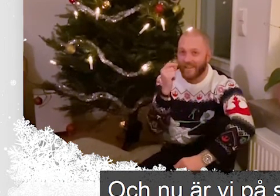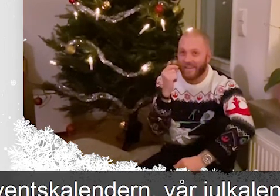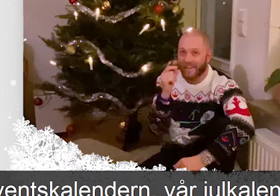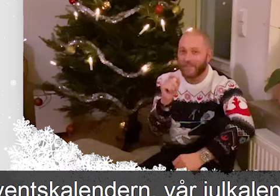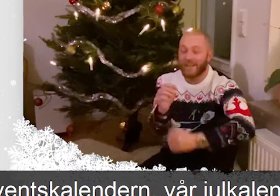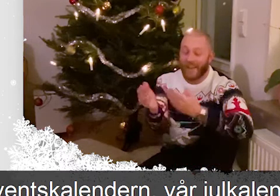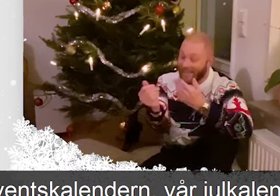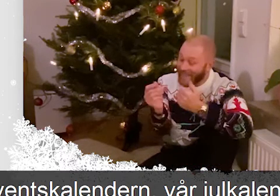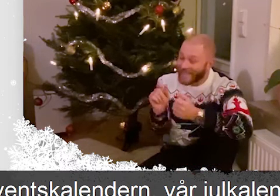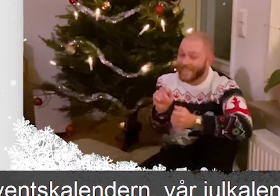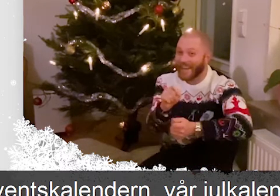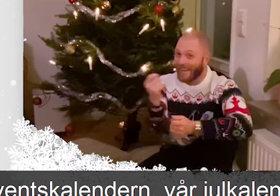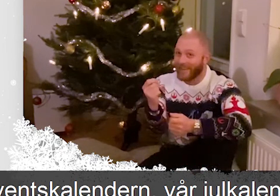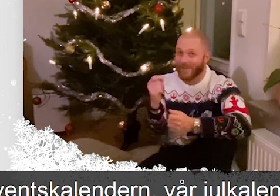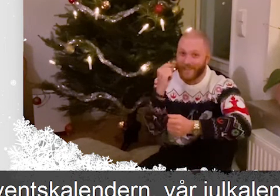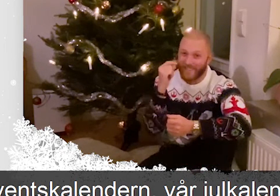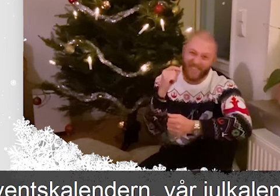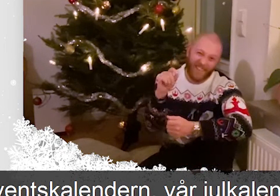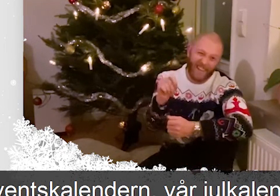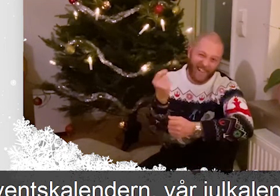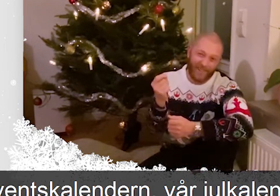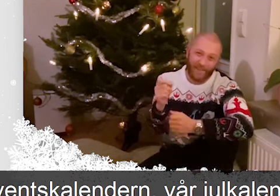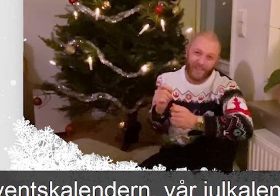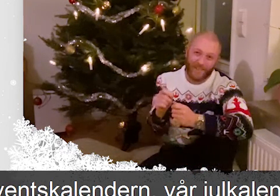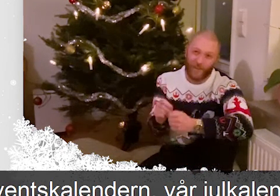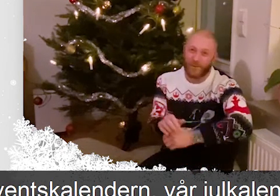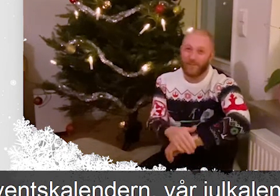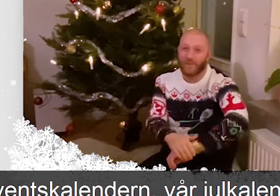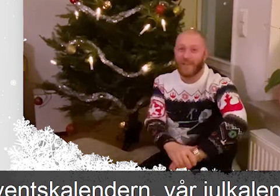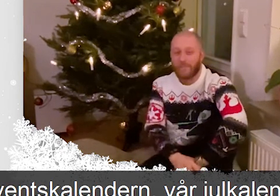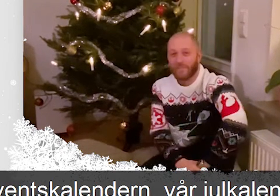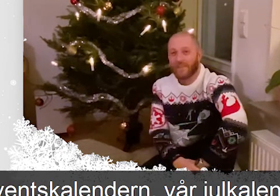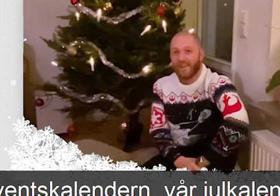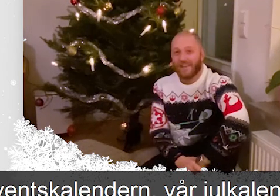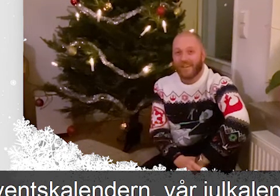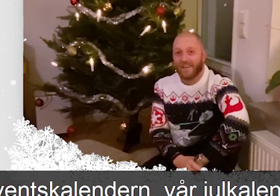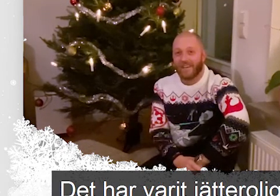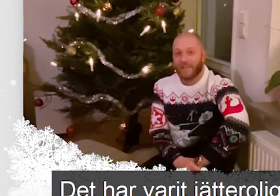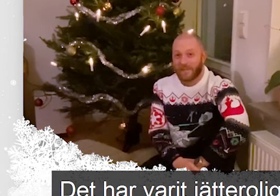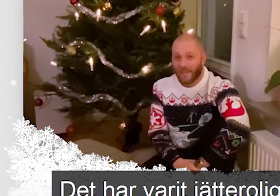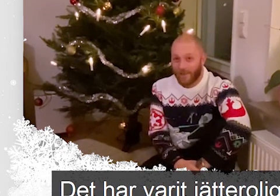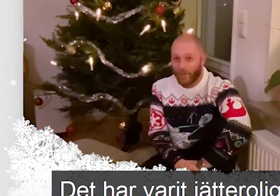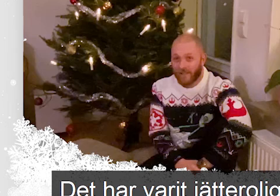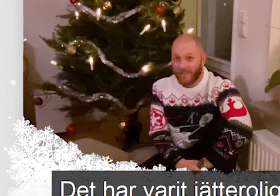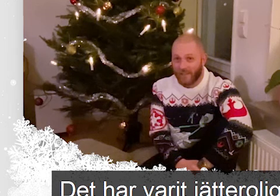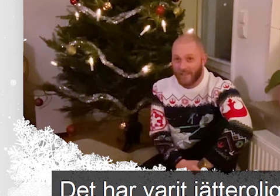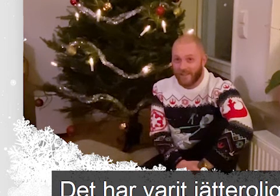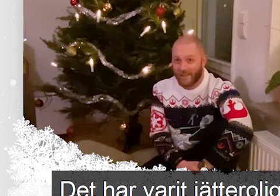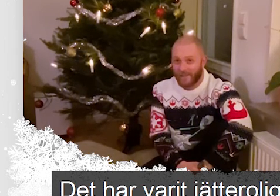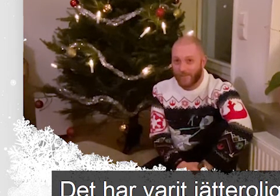i adventskalendern, julkalendern. Kanske också funkar. Det har varit jätteroligt att ni har tittat, så